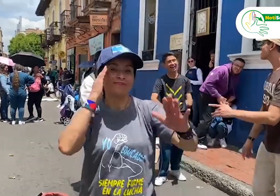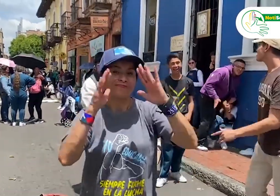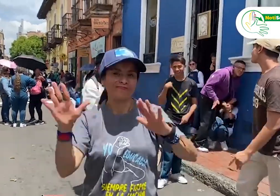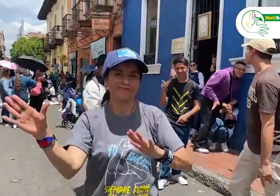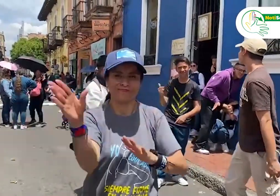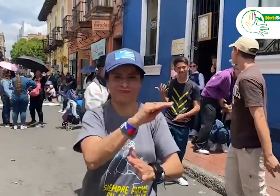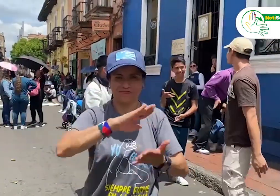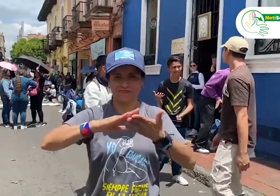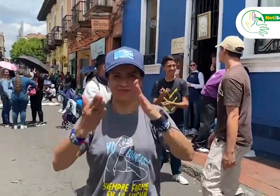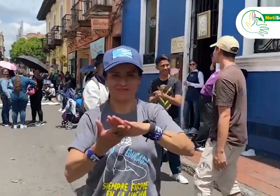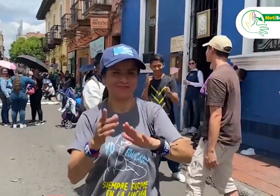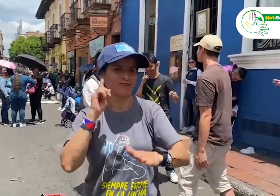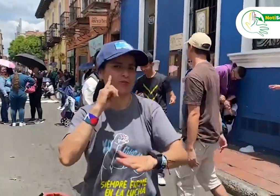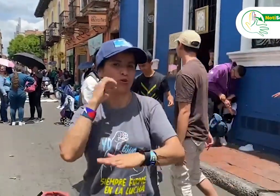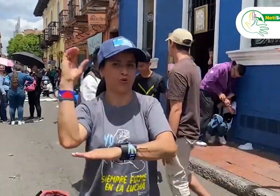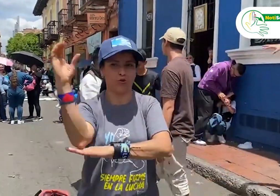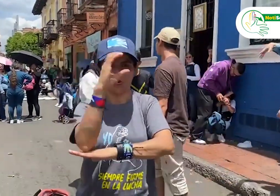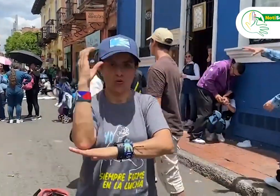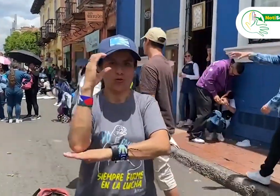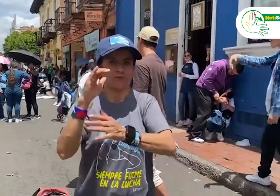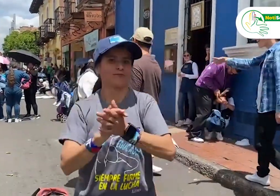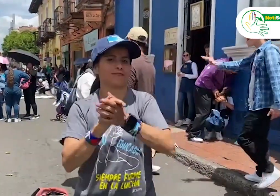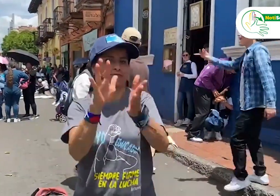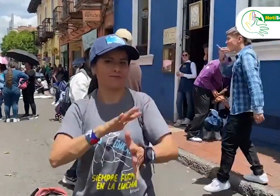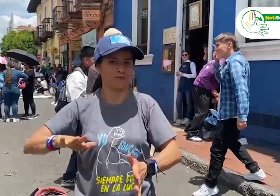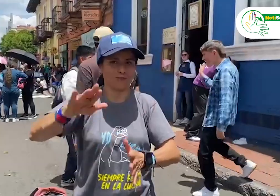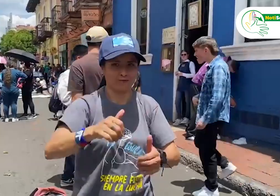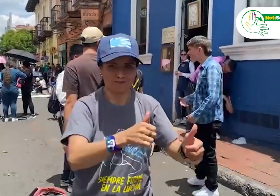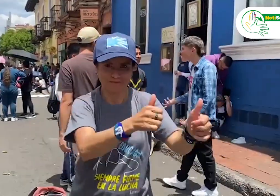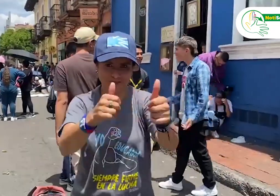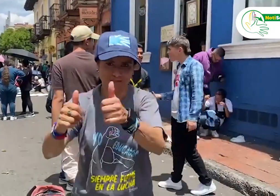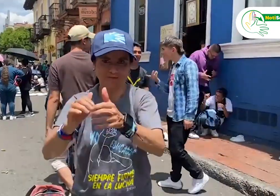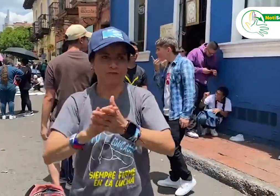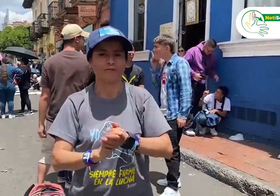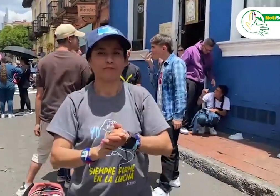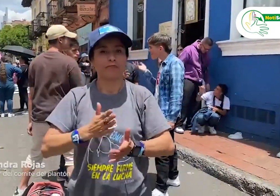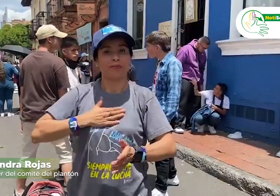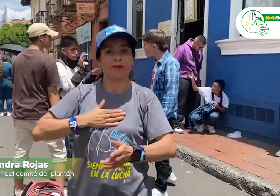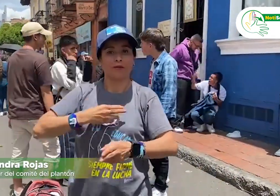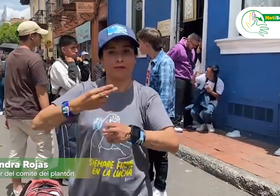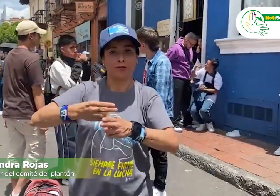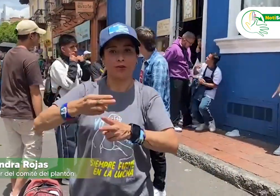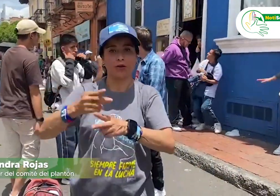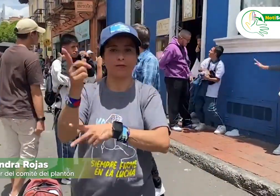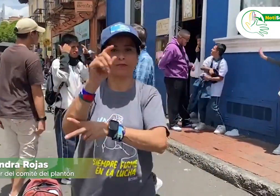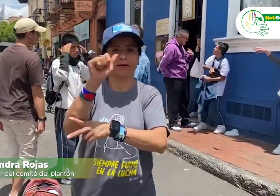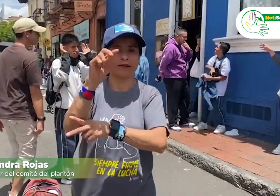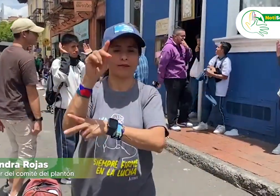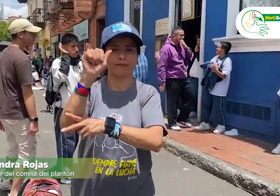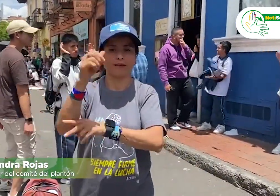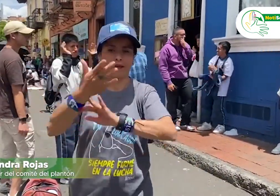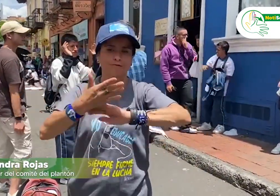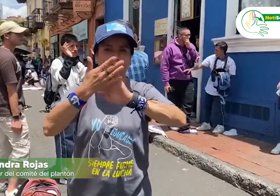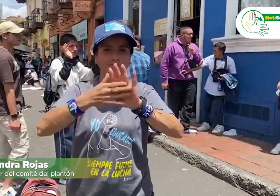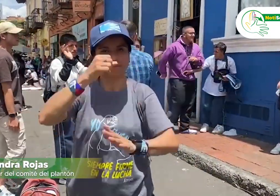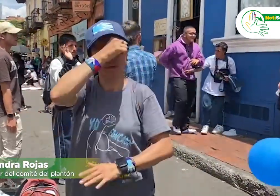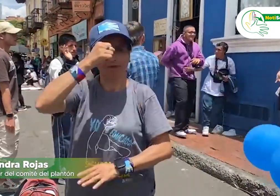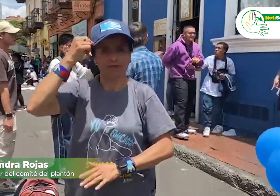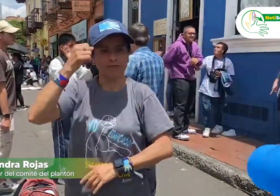Hola a toda la comunidad sorda de Colombia, un gran saludo, espero que se encuentren bien. Mi nombre es Sandra, esta es mi seña,